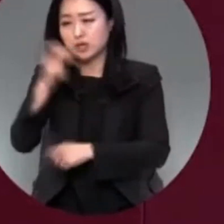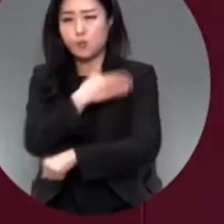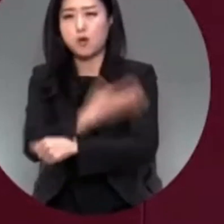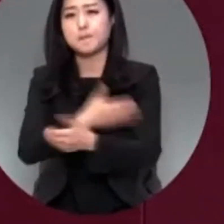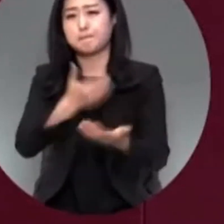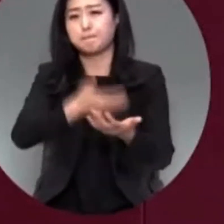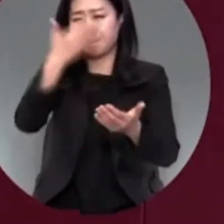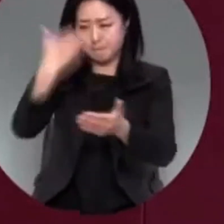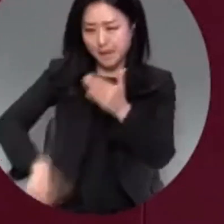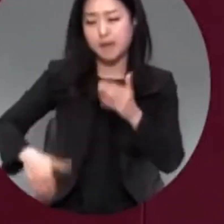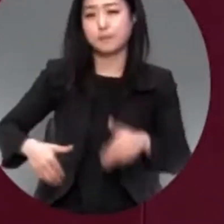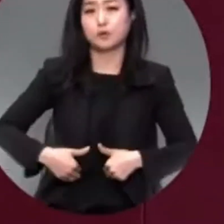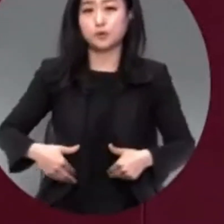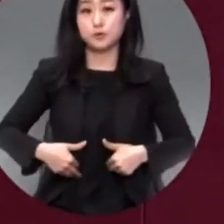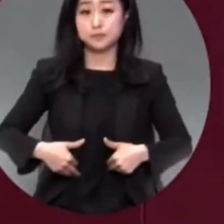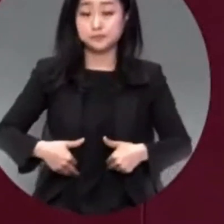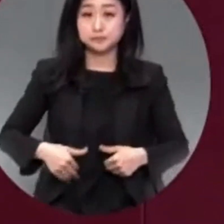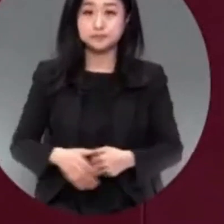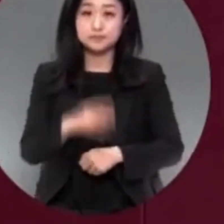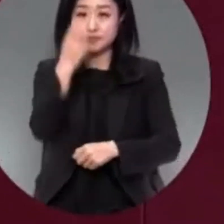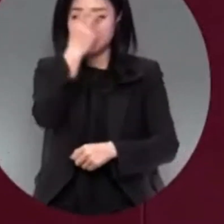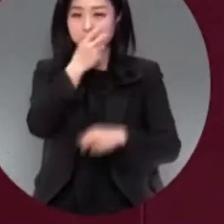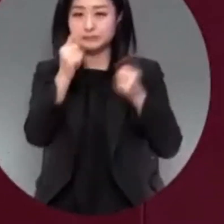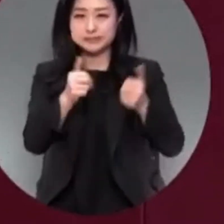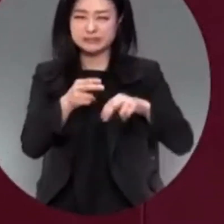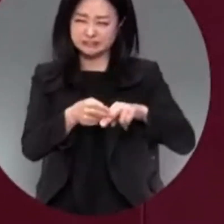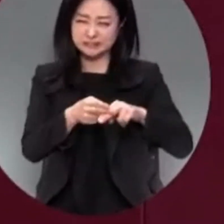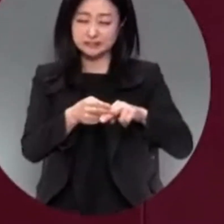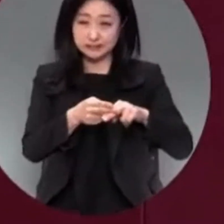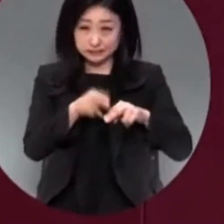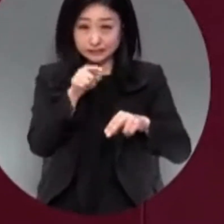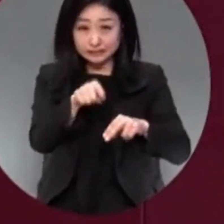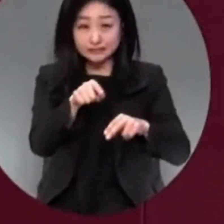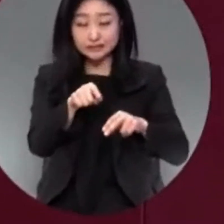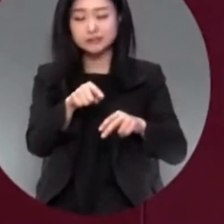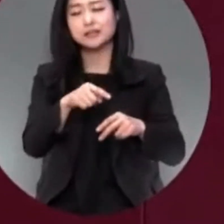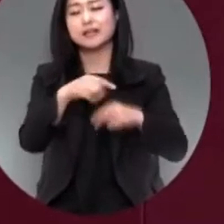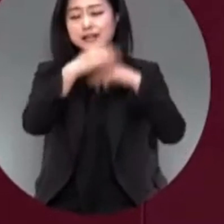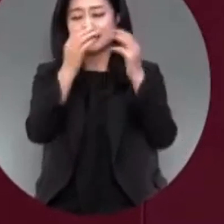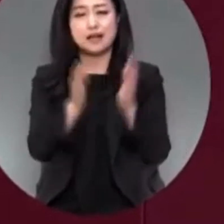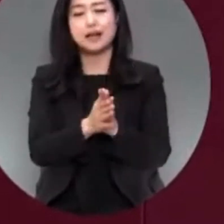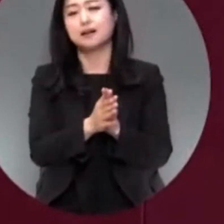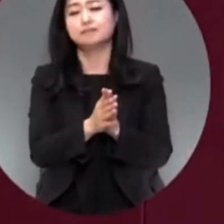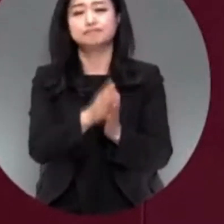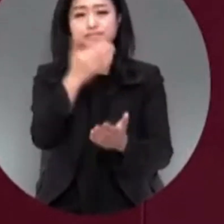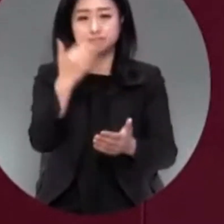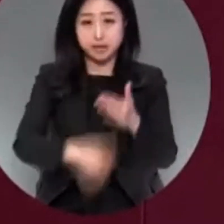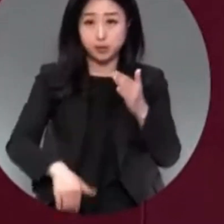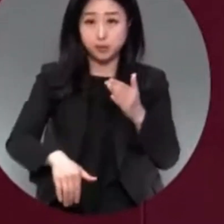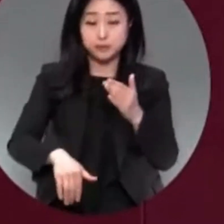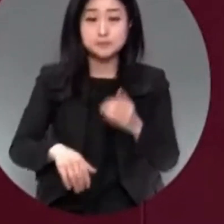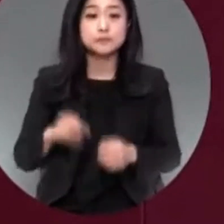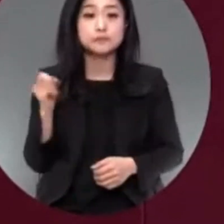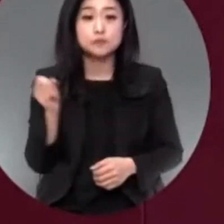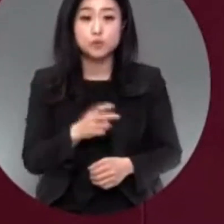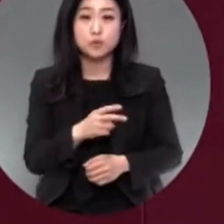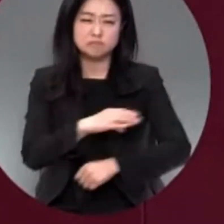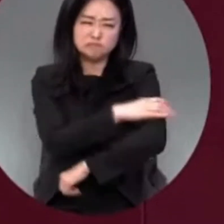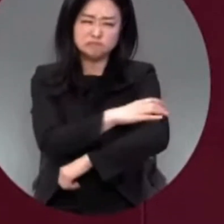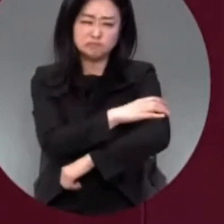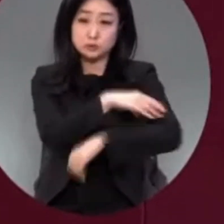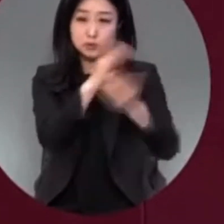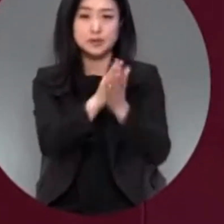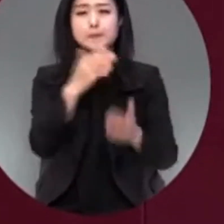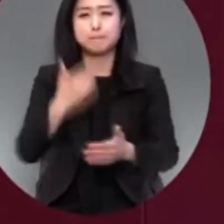등장하는 유일한 나라라는 오명에서 벗어나야 합니다. 국민을 불안하게 하는 무소불위의 권력기관을 끝내겠습니다. 어떤 권한이